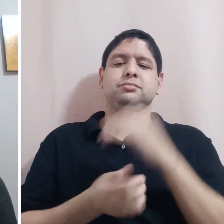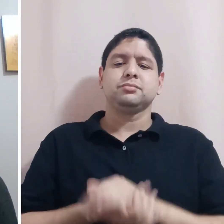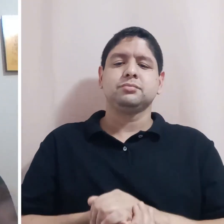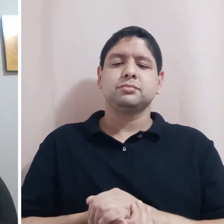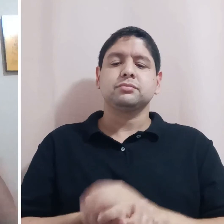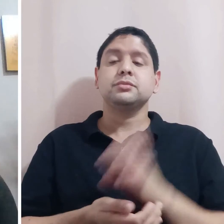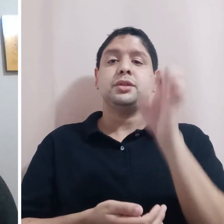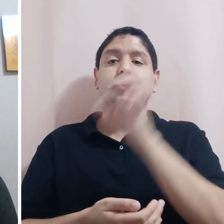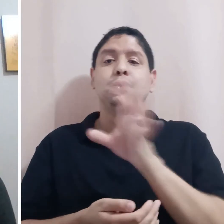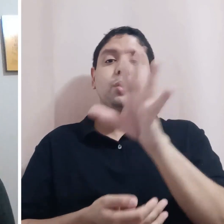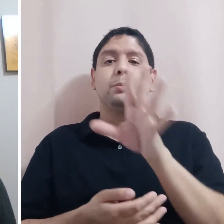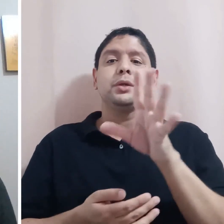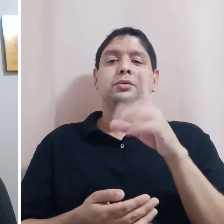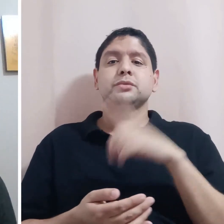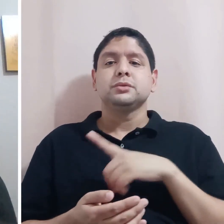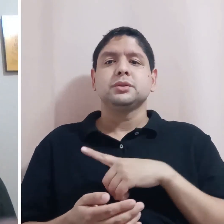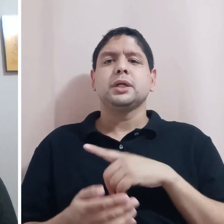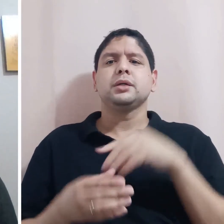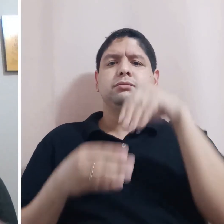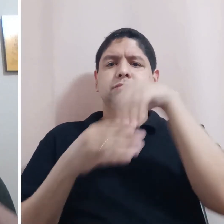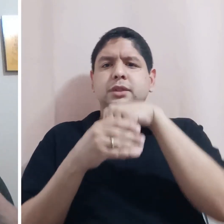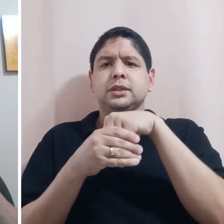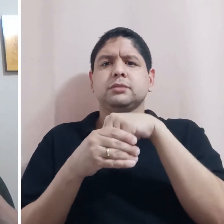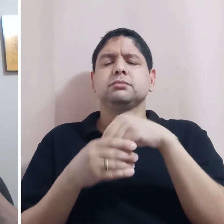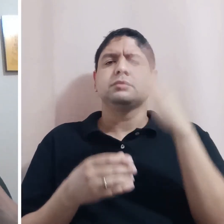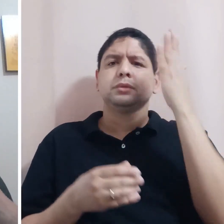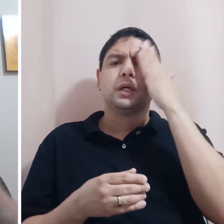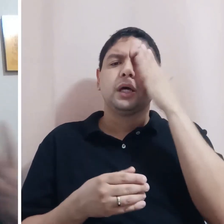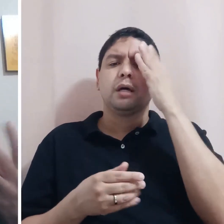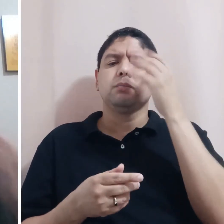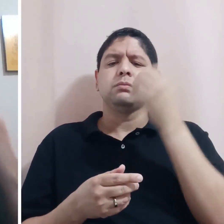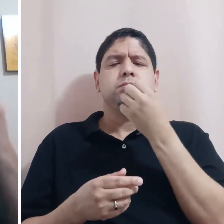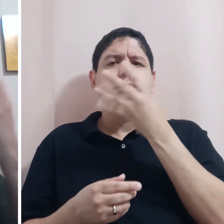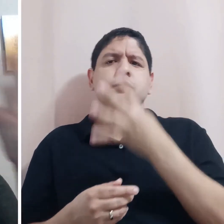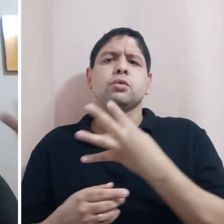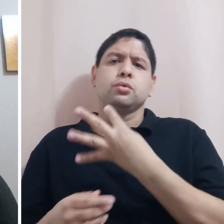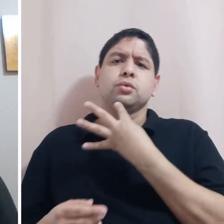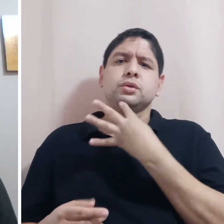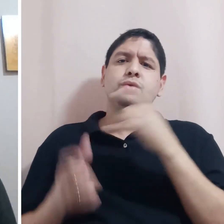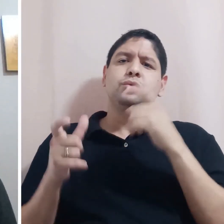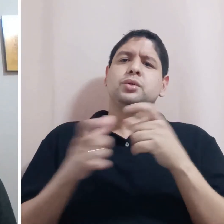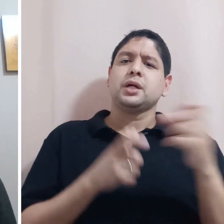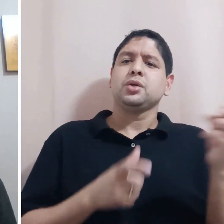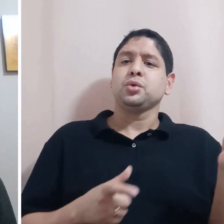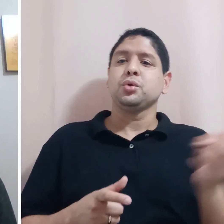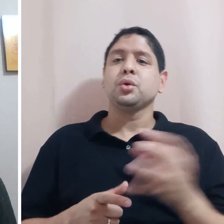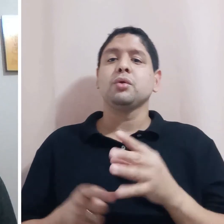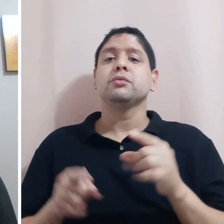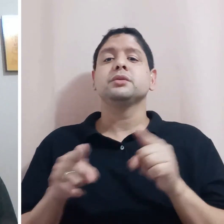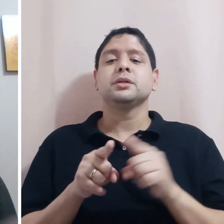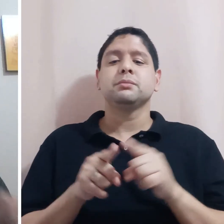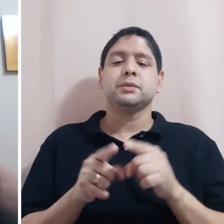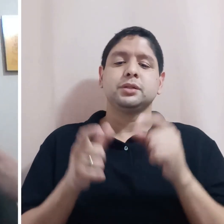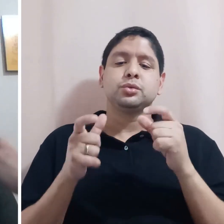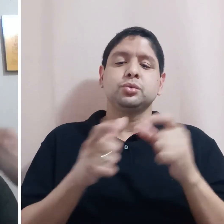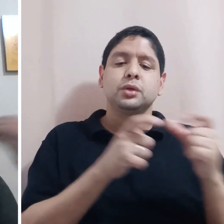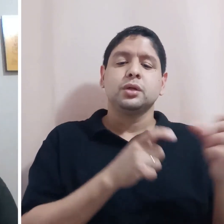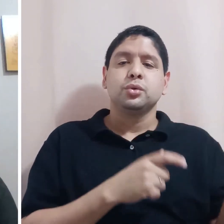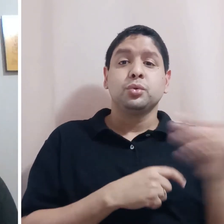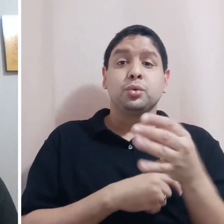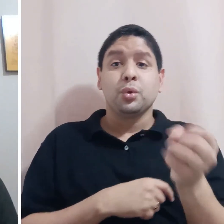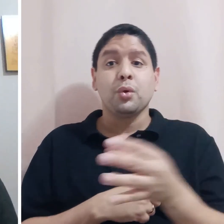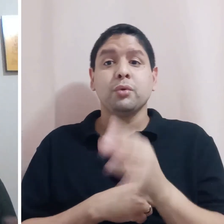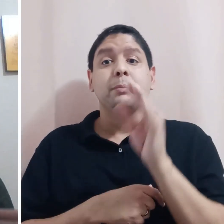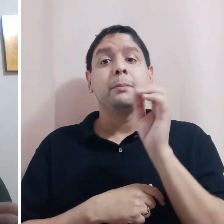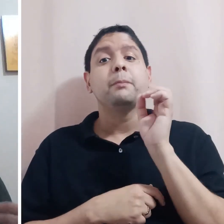importante para o Brasil, foi para o mundo inteiro, né? Os europeus, eles ampliaram, aumentaram a visão deles que eles tinham, né, de mundo, conheceram